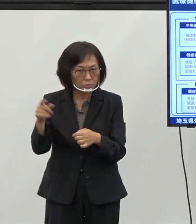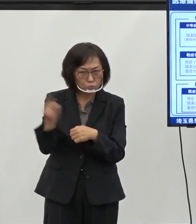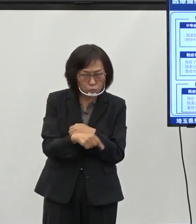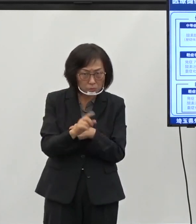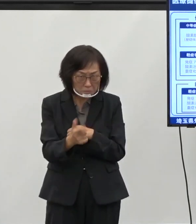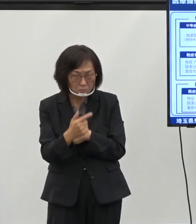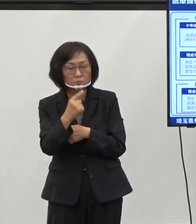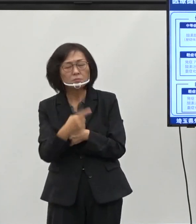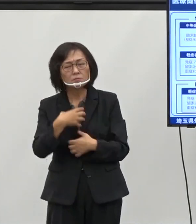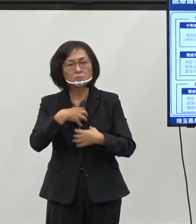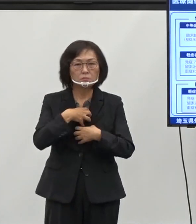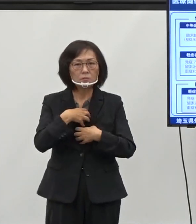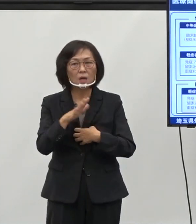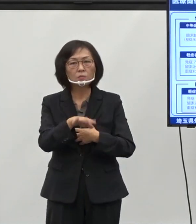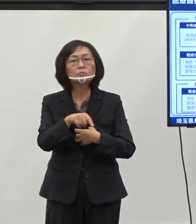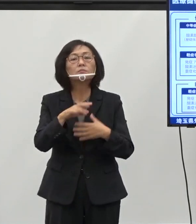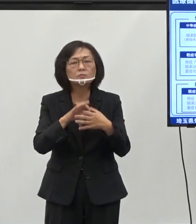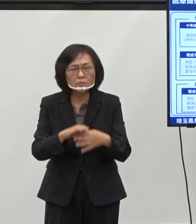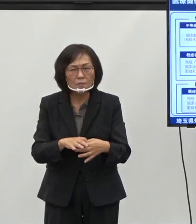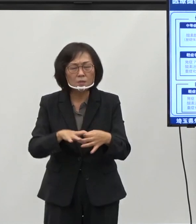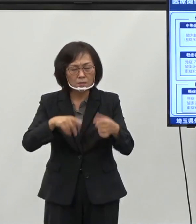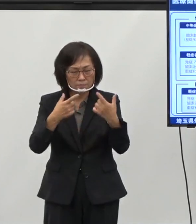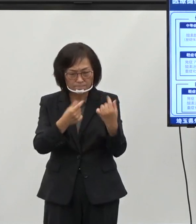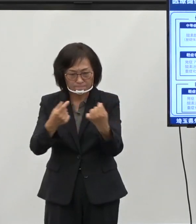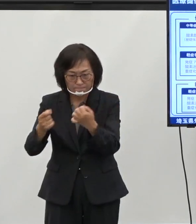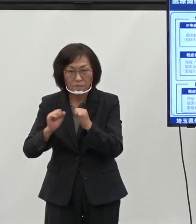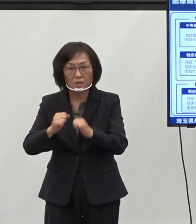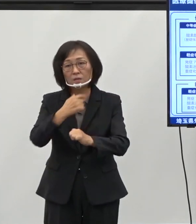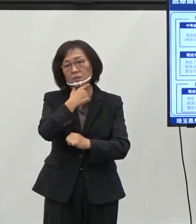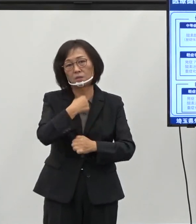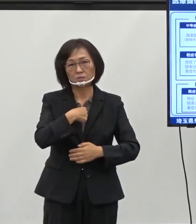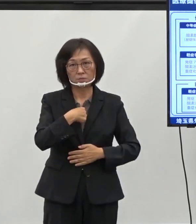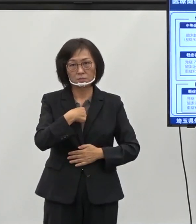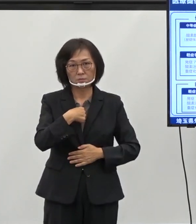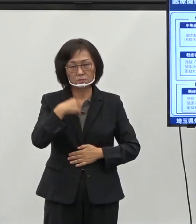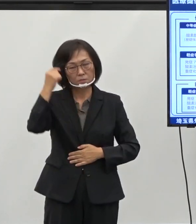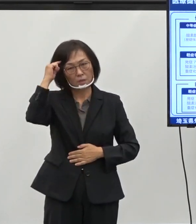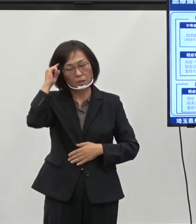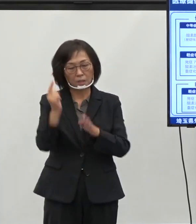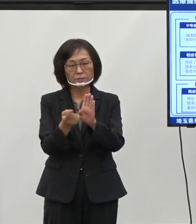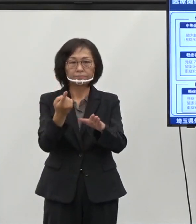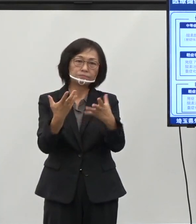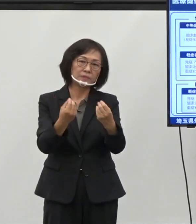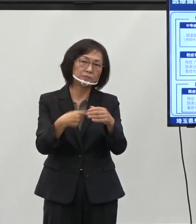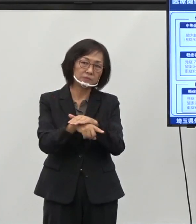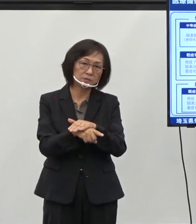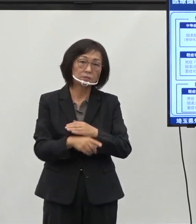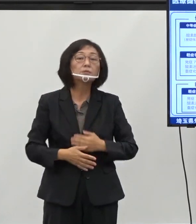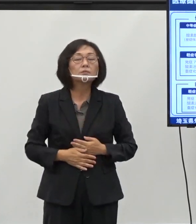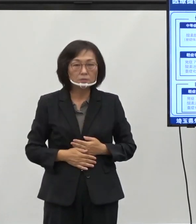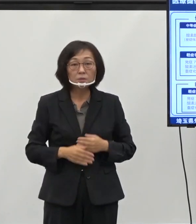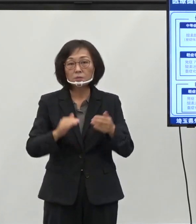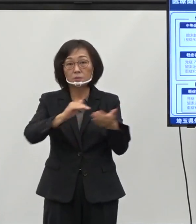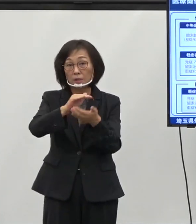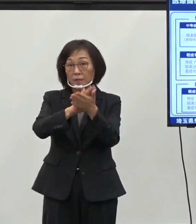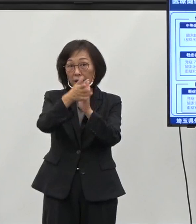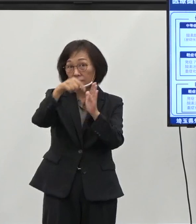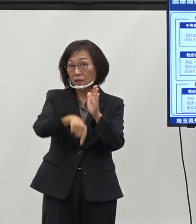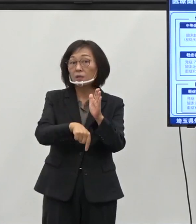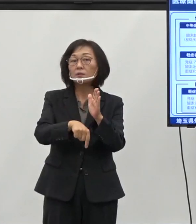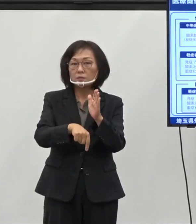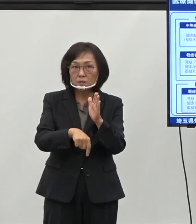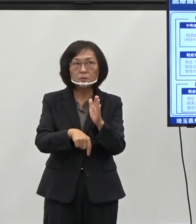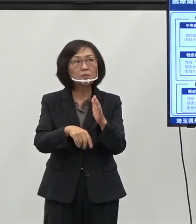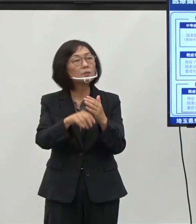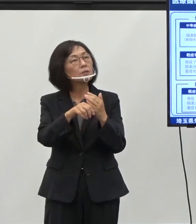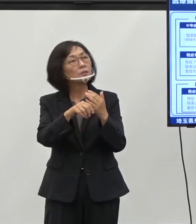とするところでありますから、しっかり使いたいということでまず考えました。それともう一つ、県内においてもこれ22